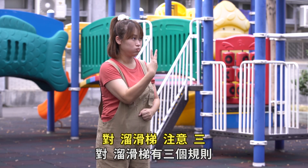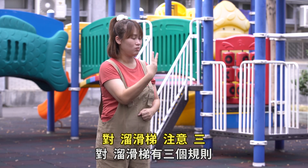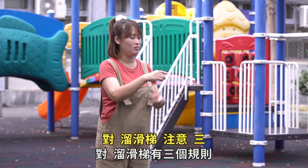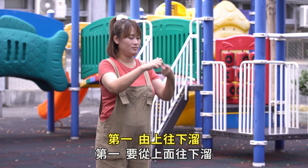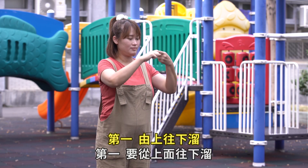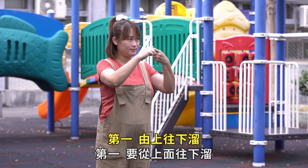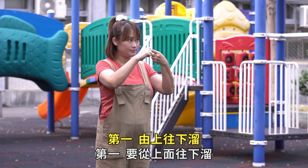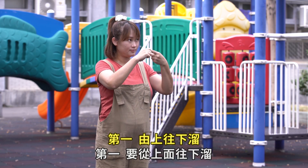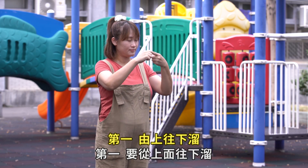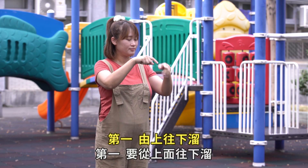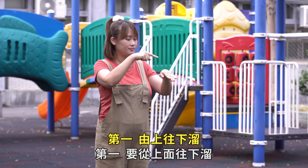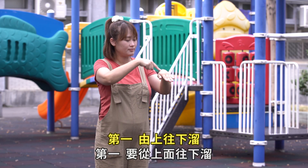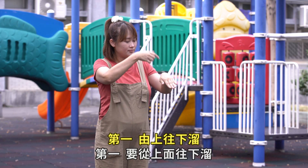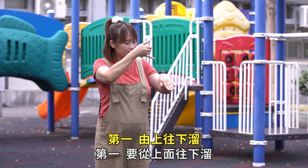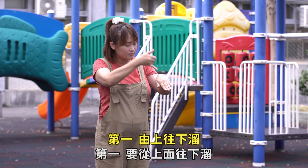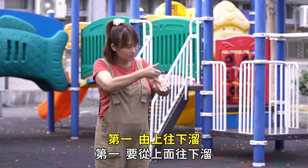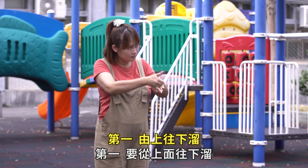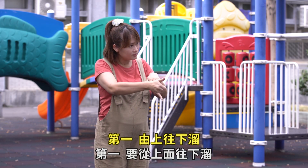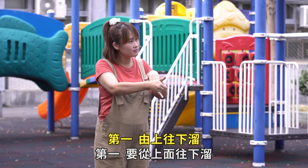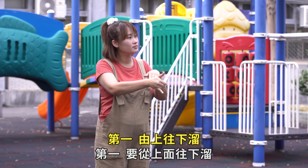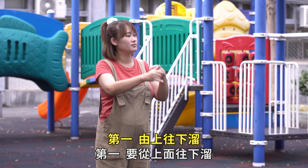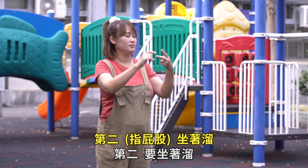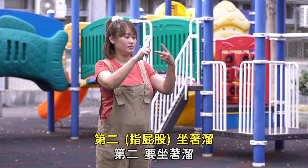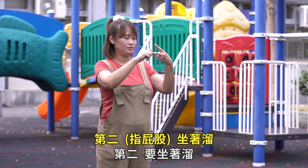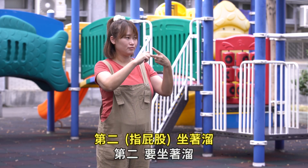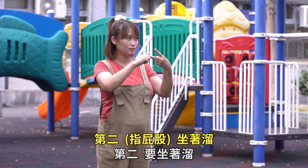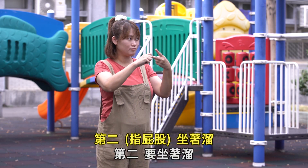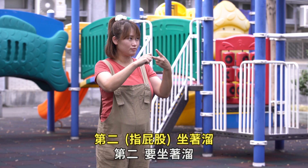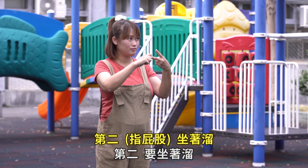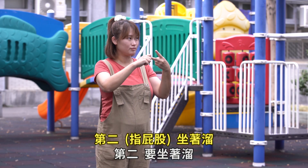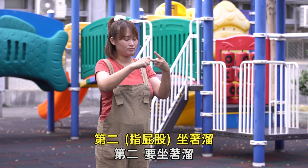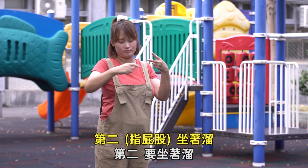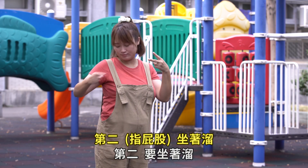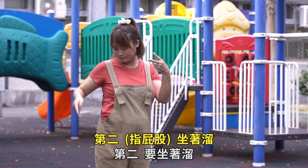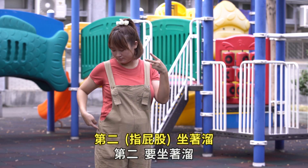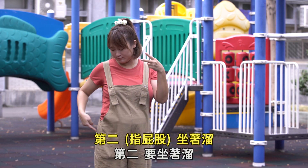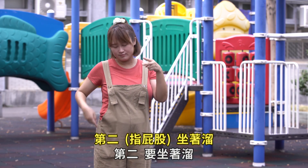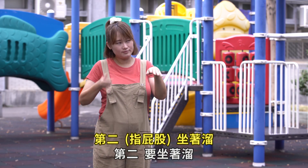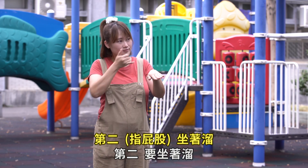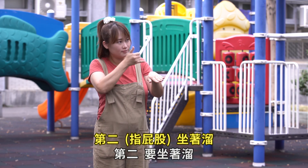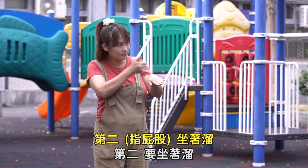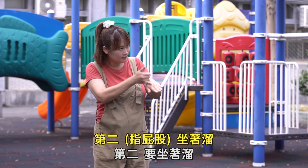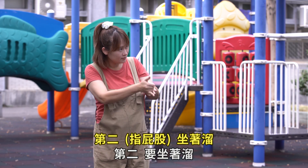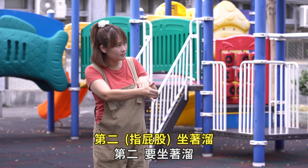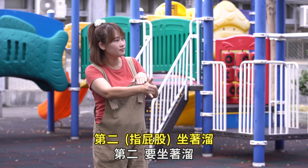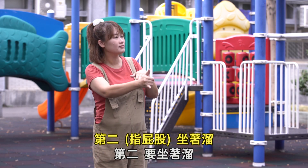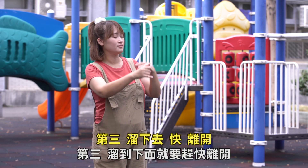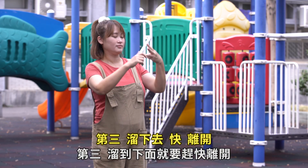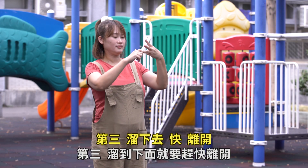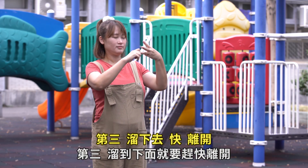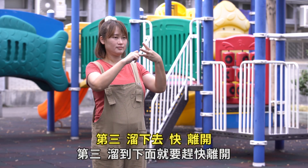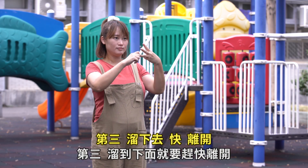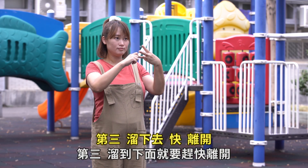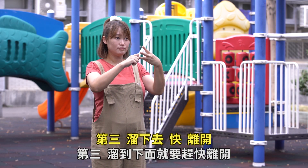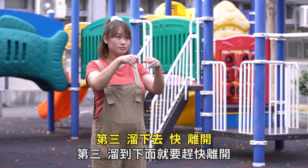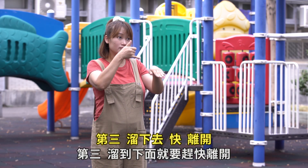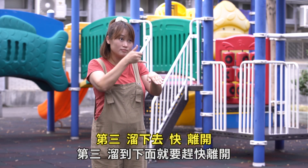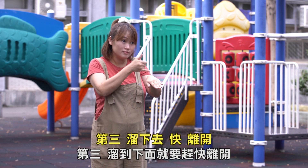则。第一，要从上面往下溜。第二，要坐着溜。第三，溜到